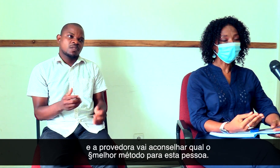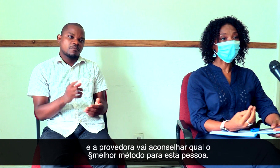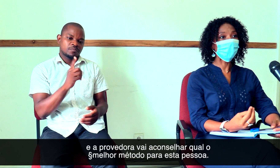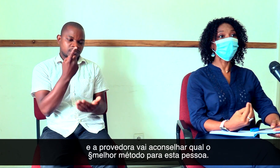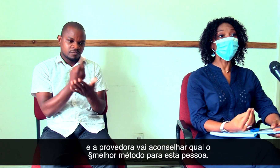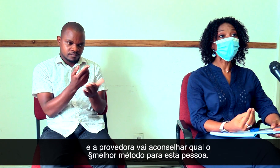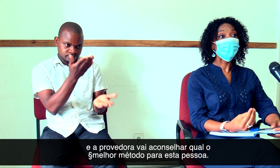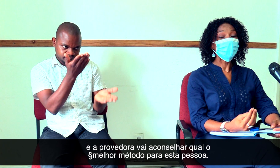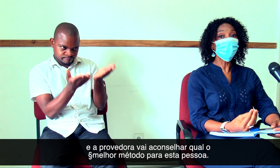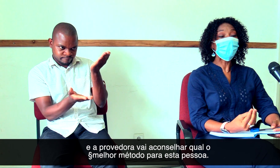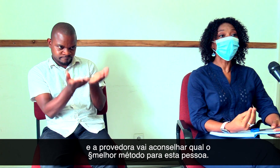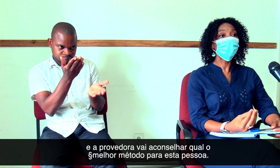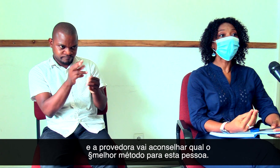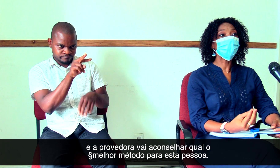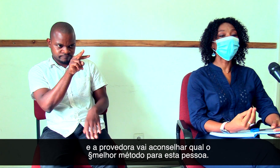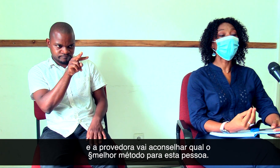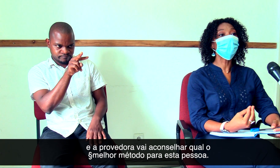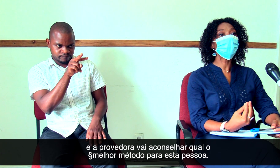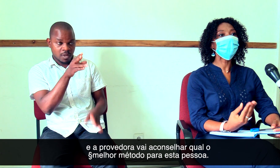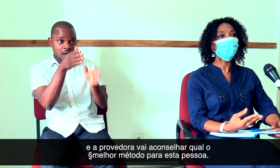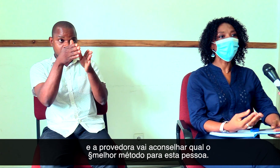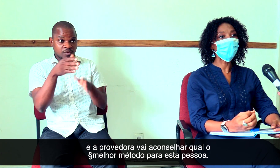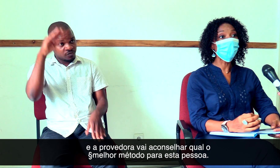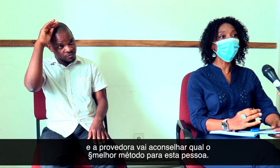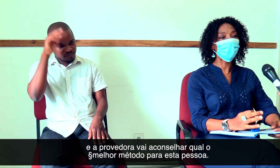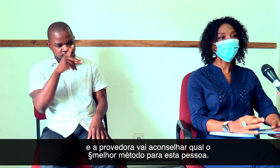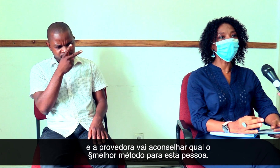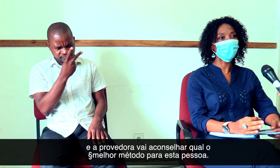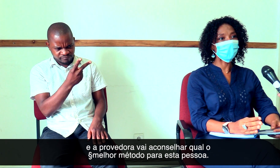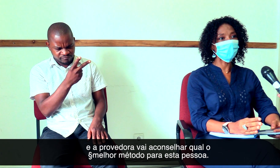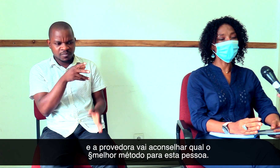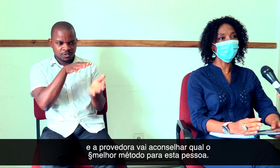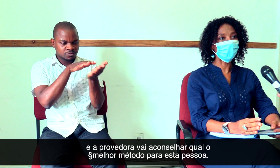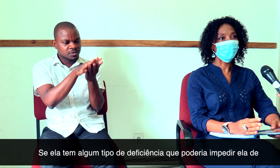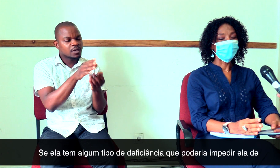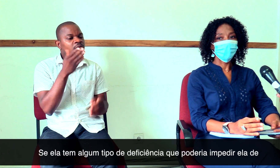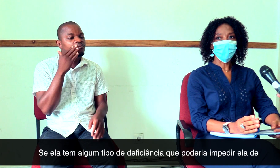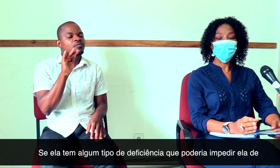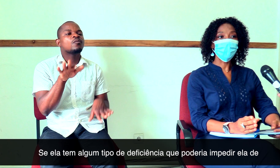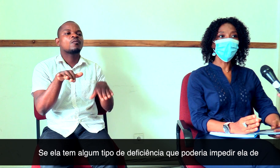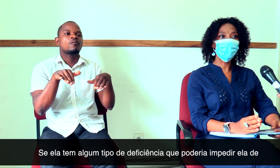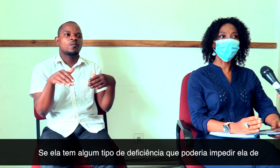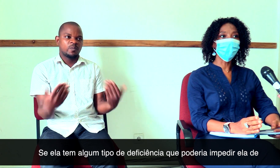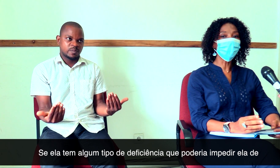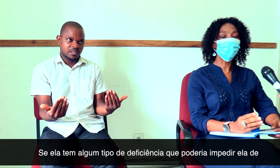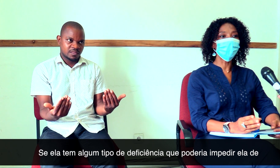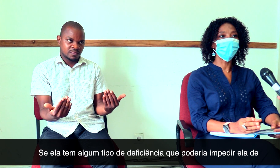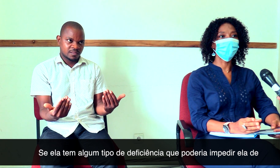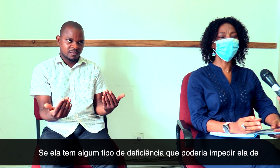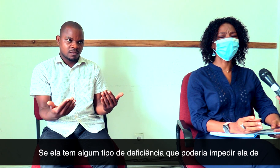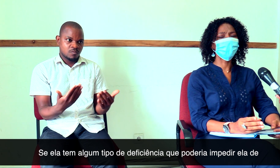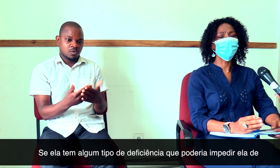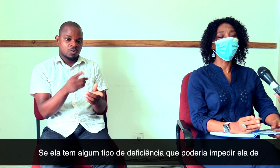avaliada e vai ver, e a provedora vai poder aconselhar qual é o melhor método para esta pessoa. Então, se ela tem um